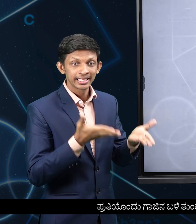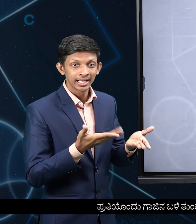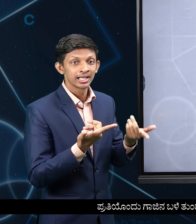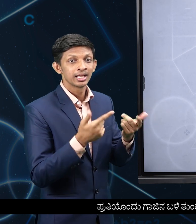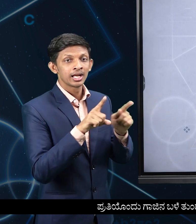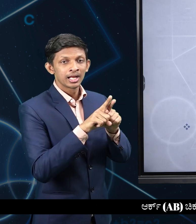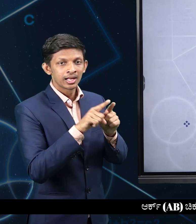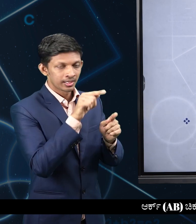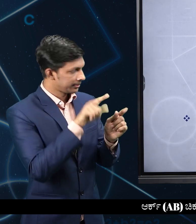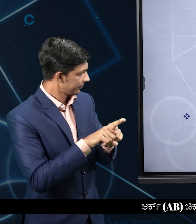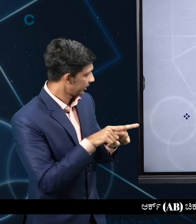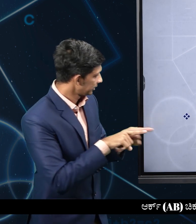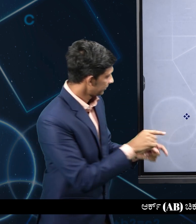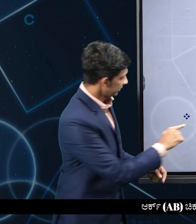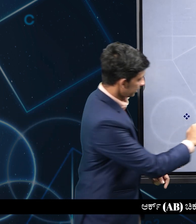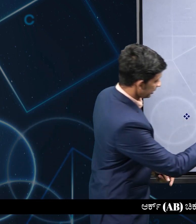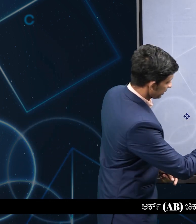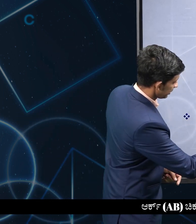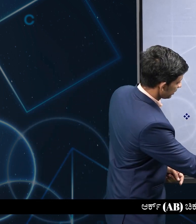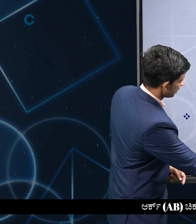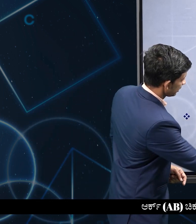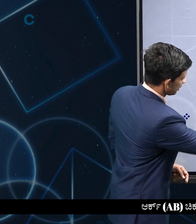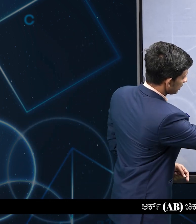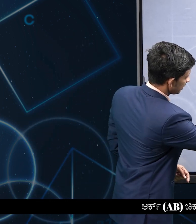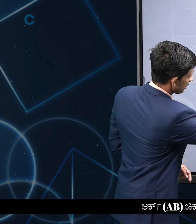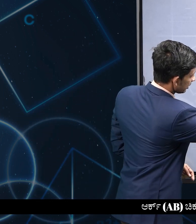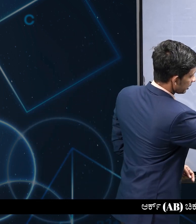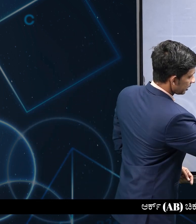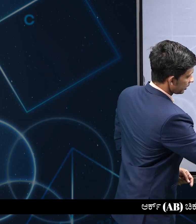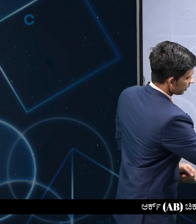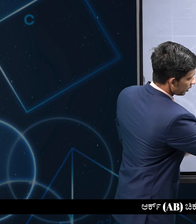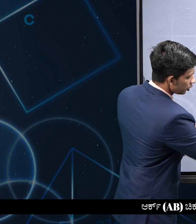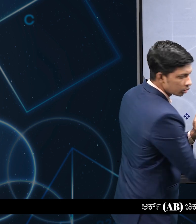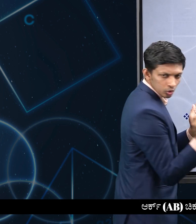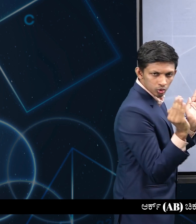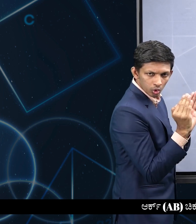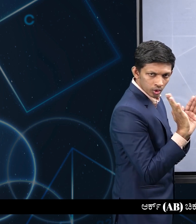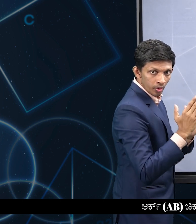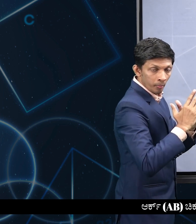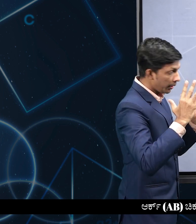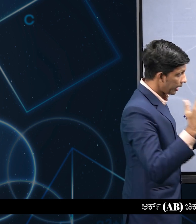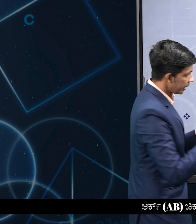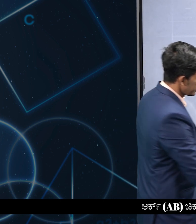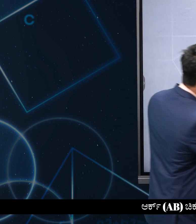ಇಲ್ಲಿ ಆರ್ಕ್ ಎ ಬಿ ಚಿಕ್ಕದಾಗಿದೆ ಮತ್ತು ಆರ್ಕ್ ಬಿ ಎ ದೊಡ್ಡದಾಗಿದೆ.